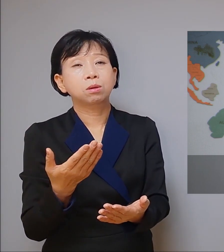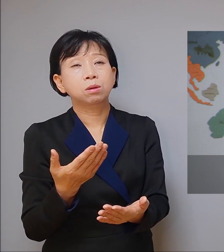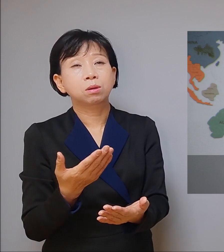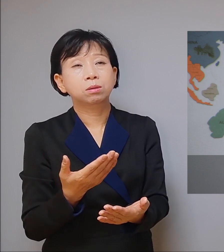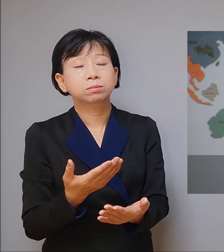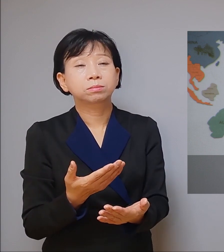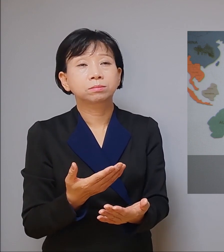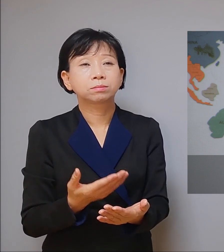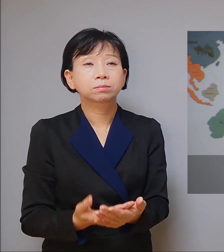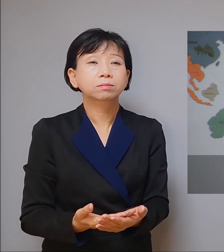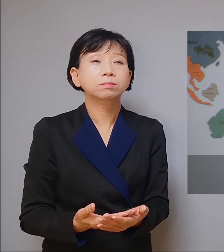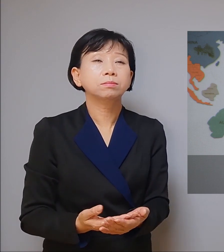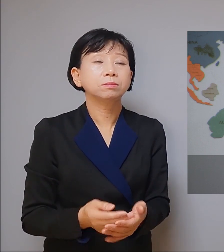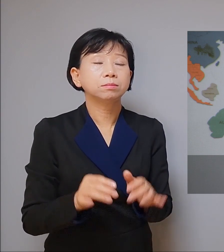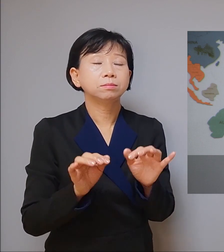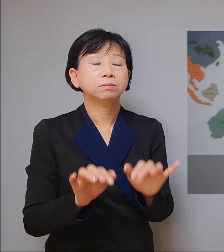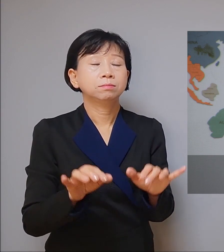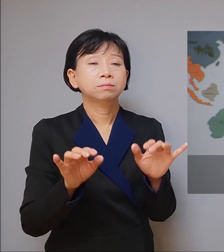주소서.